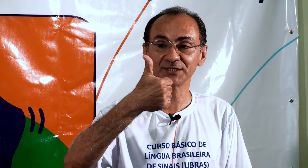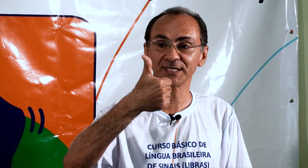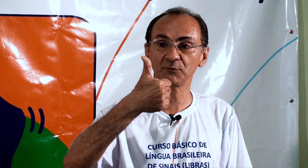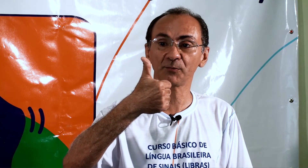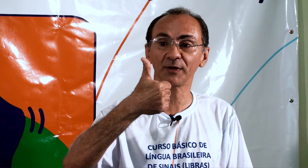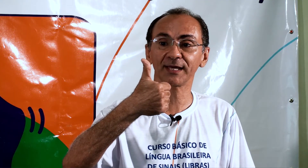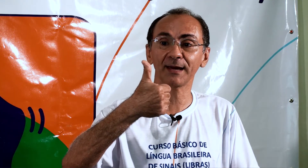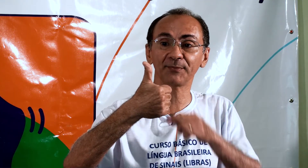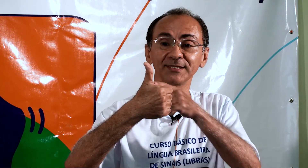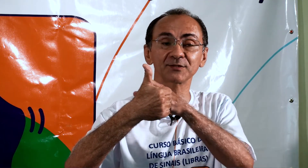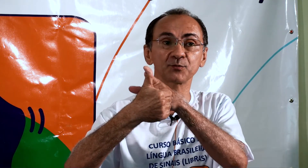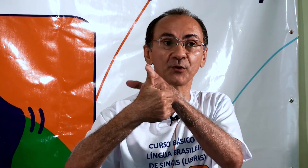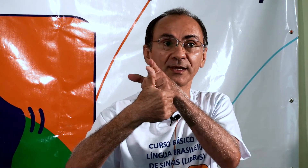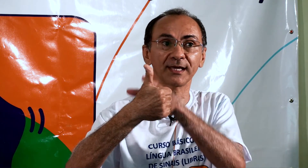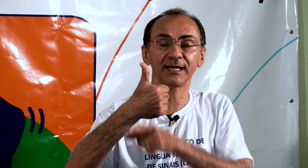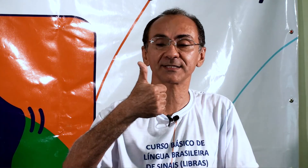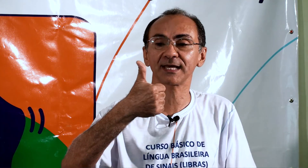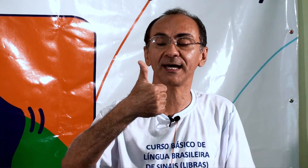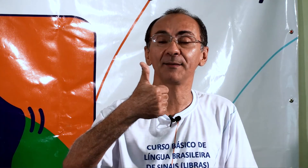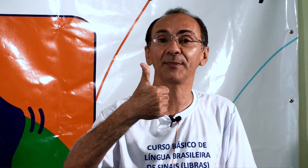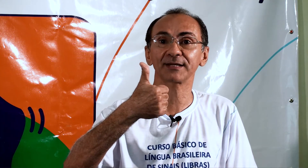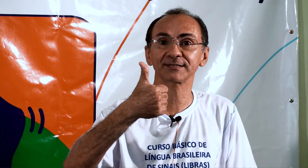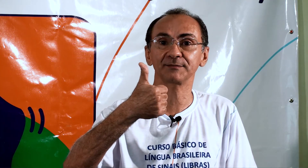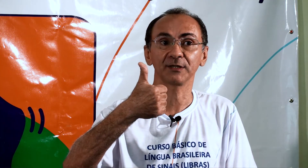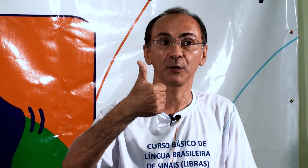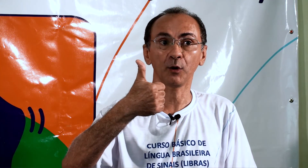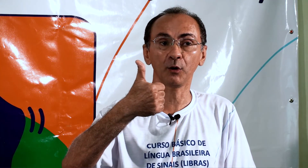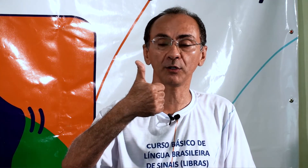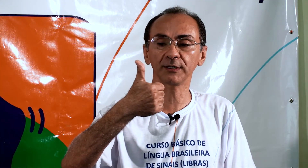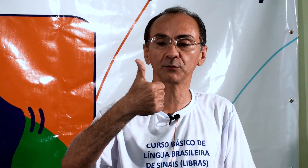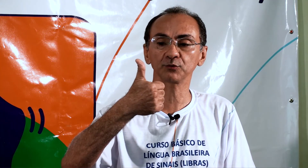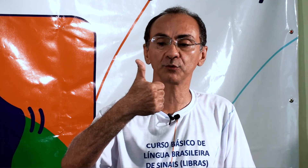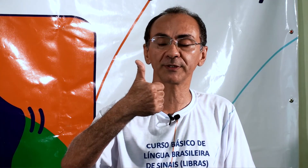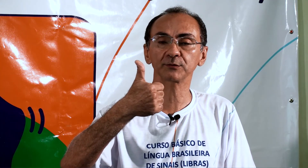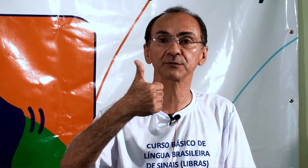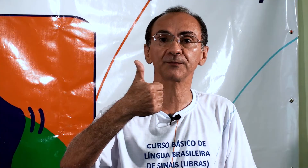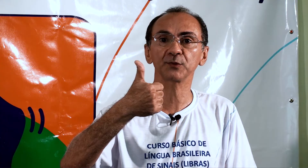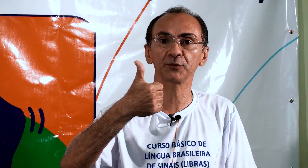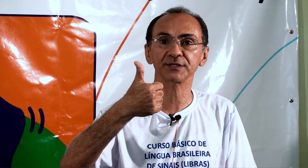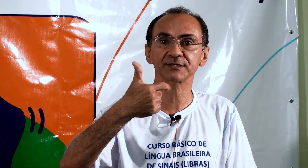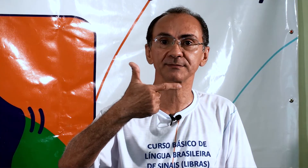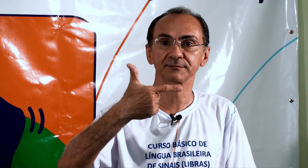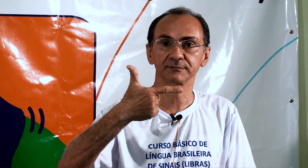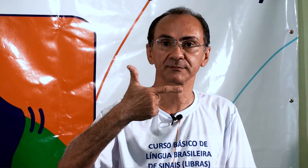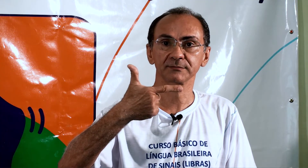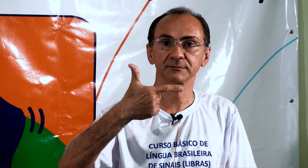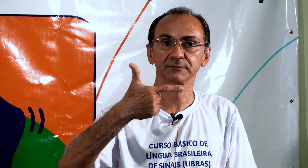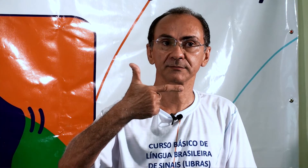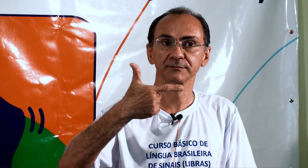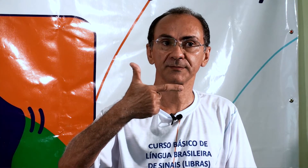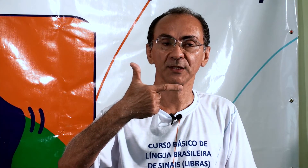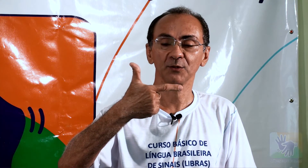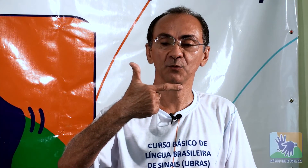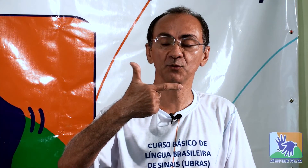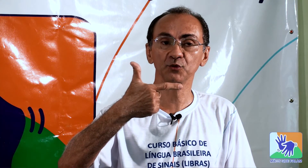que o polegar, apenas o polegar está para cima. Olha o número 2. O